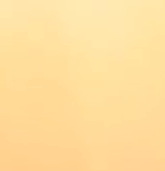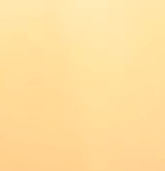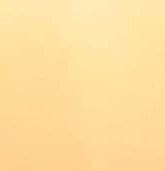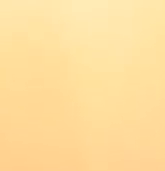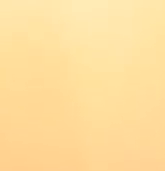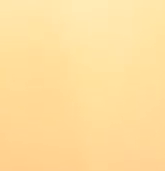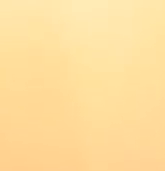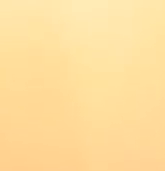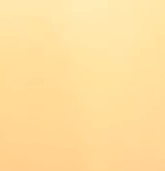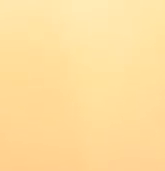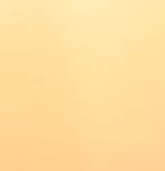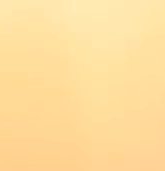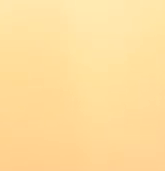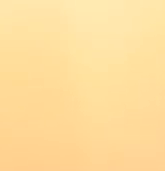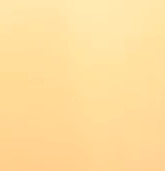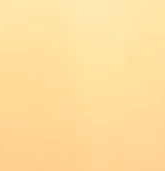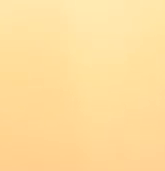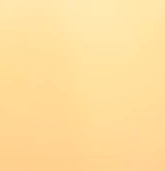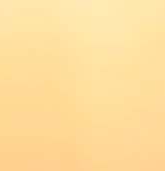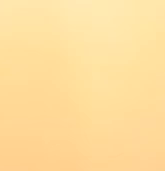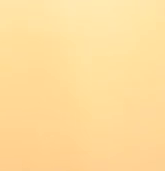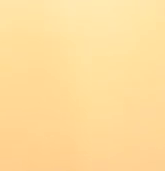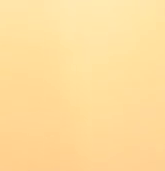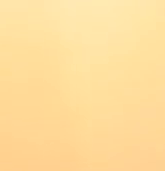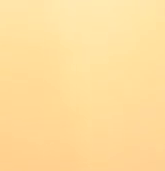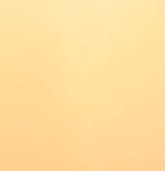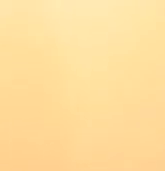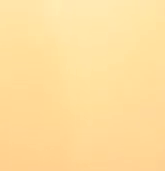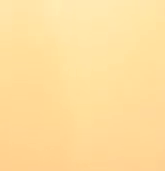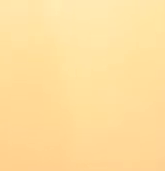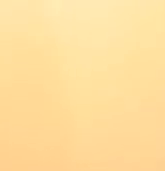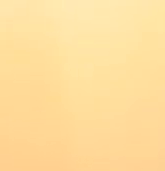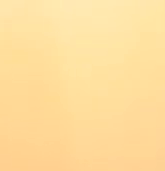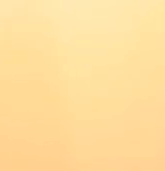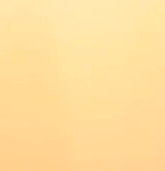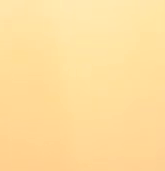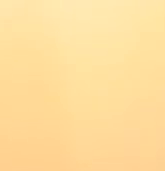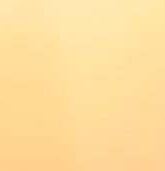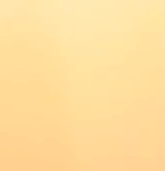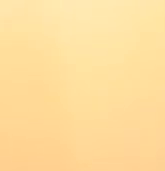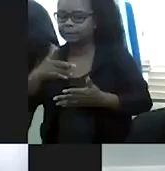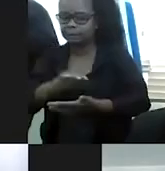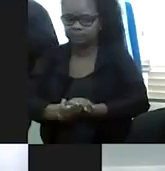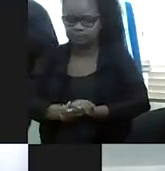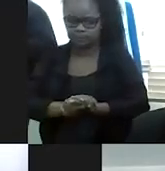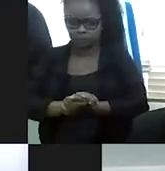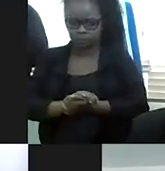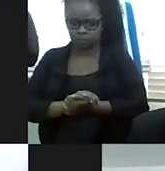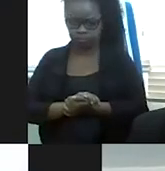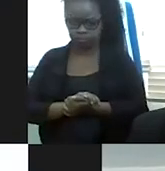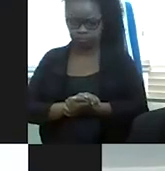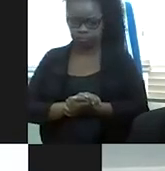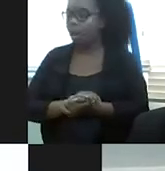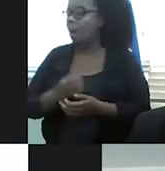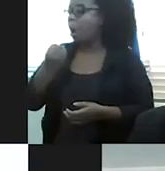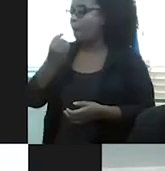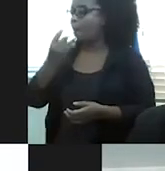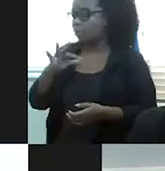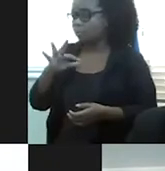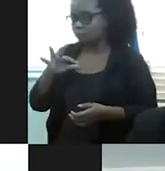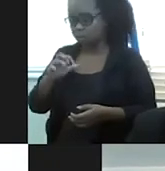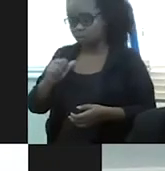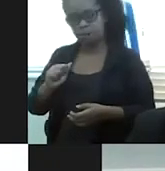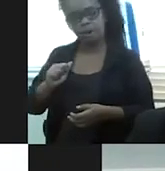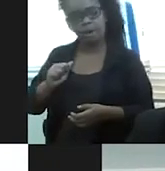quando o mundo se estabelece e realmente para encontrar aquilo que as pessoas querem saber, que é implementar e ali na